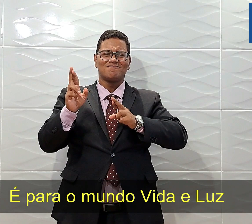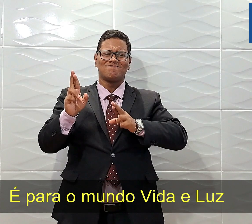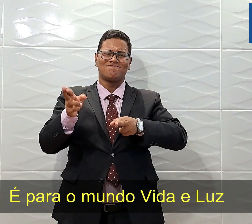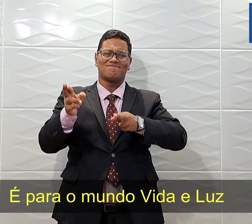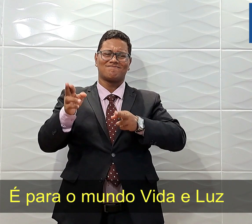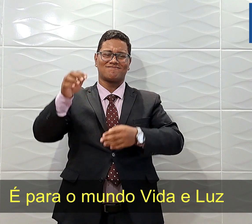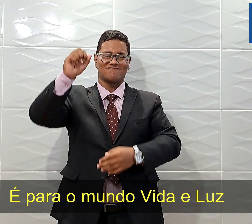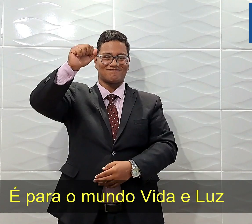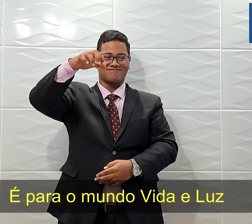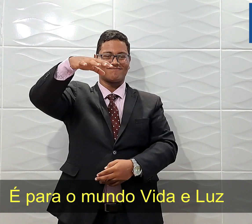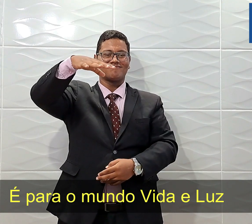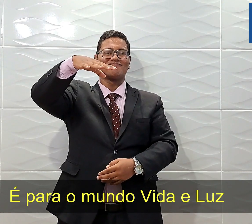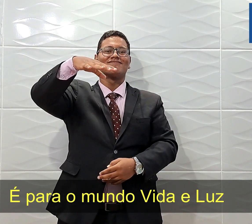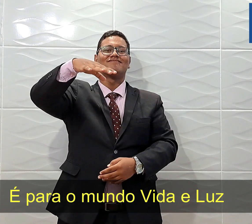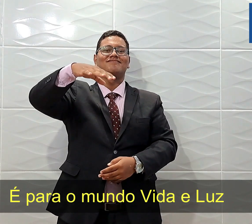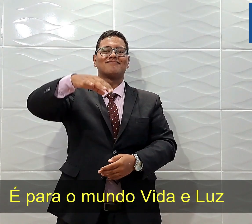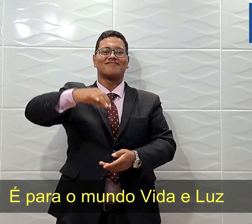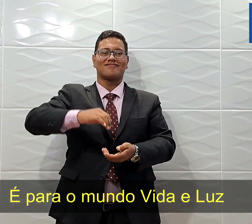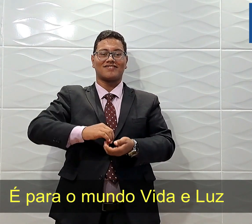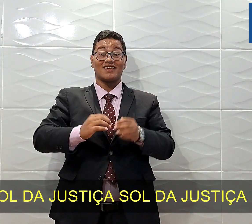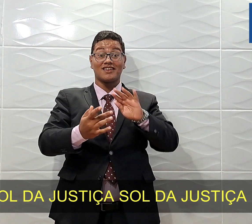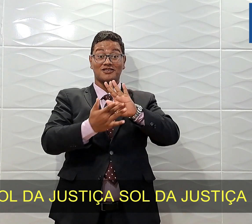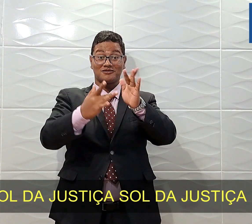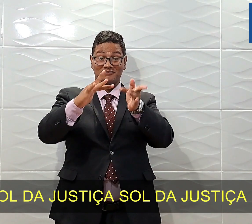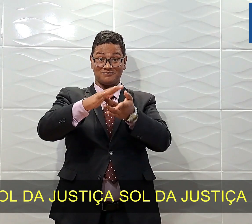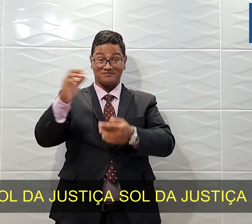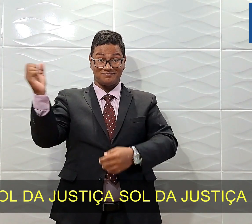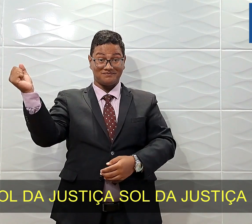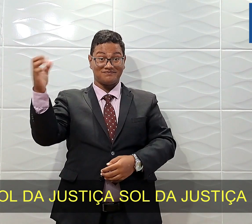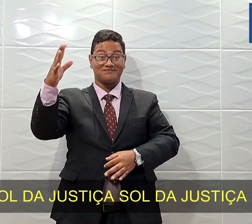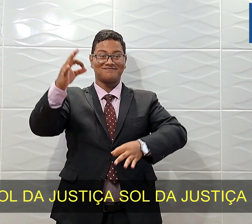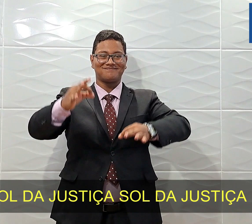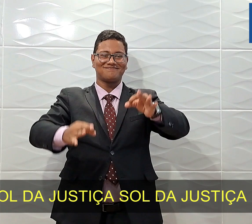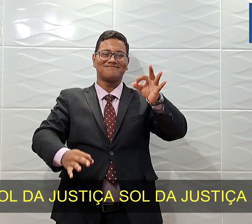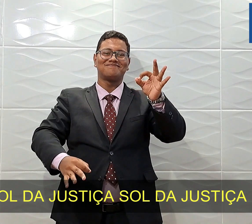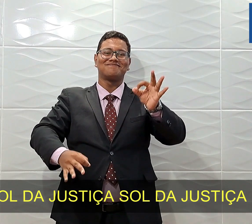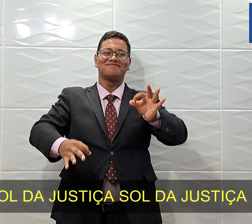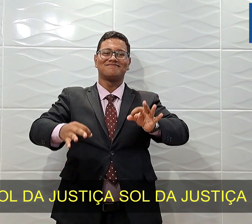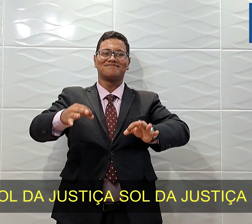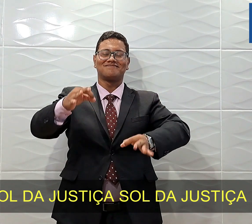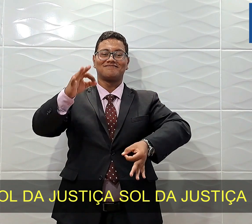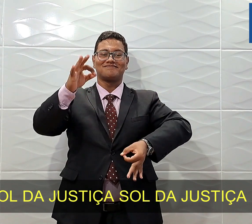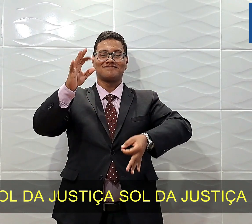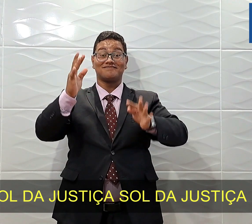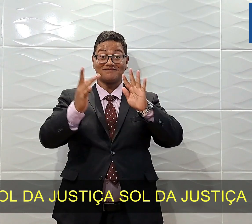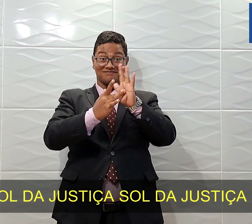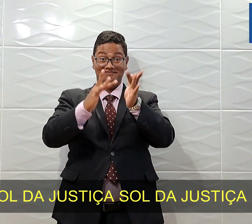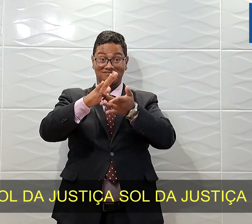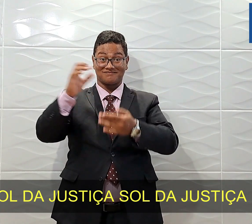vira e luz Sol da justiça, sol